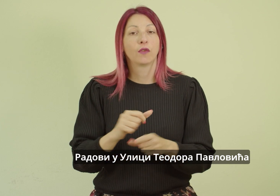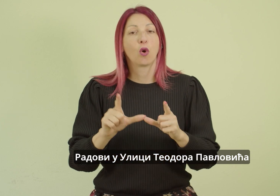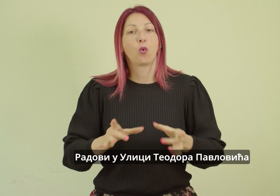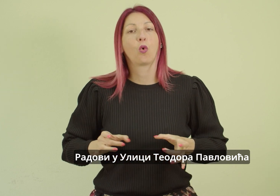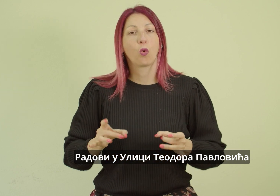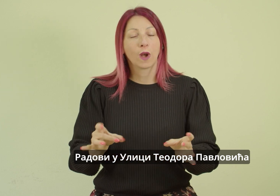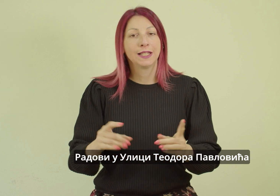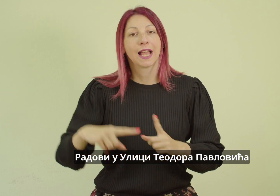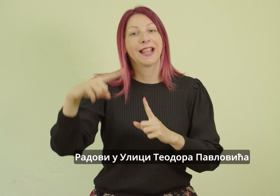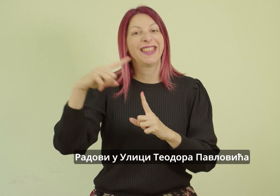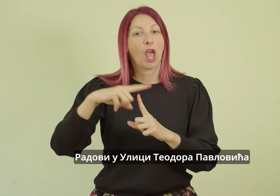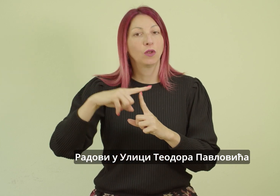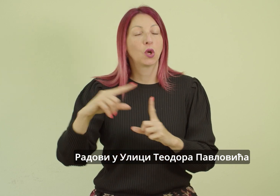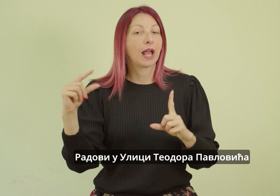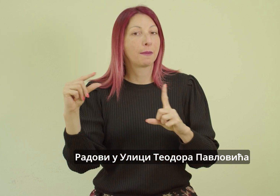Radovi u ulici Teodora Pavlovića.